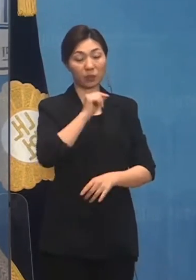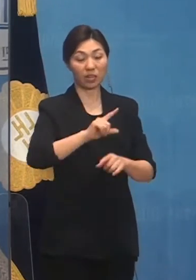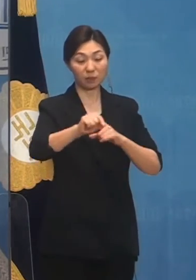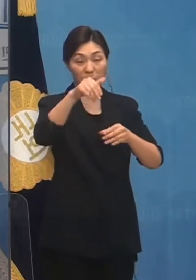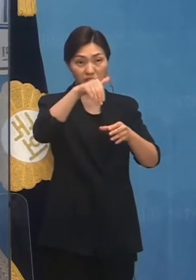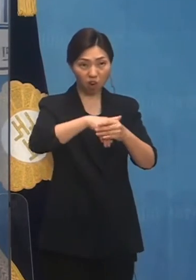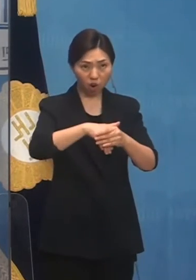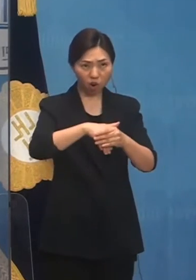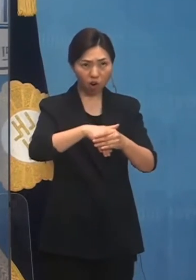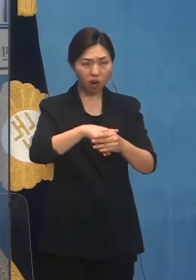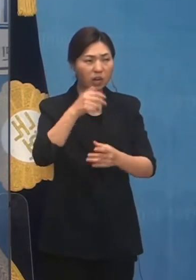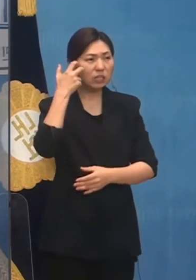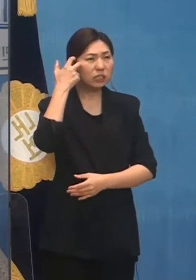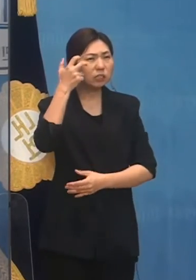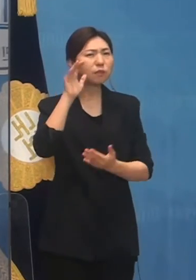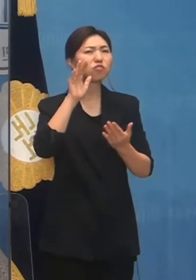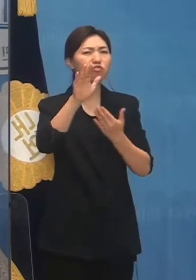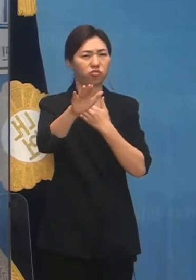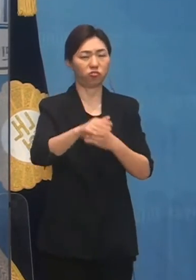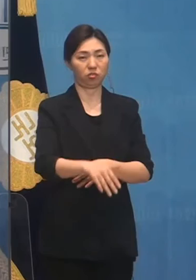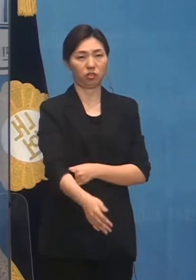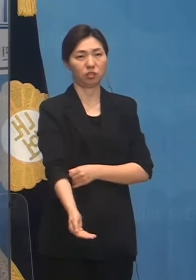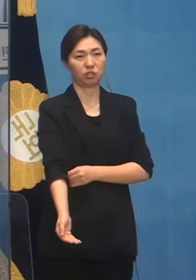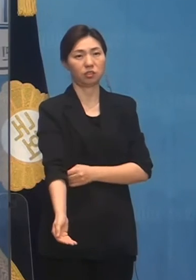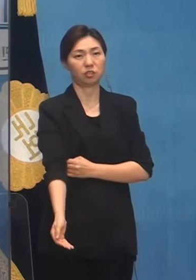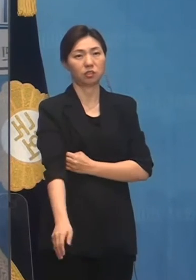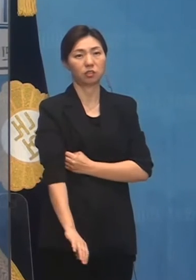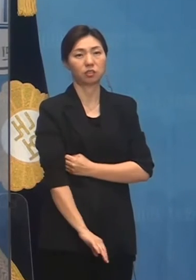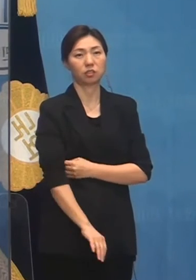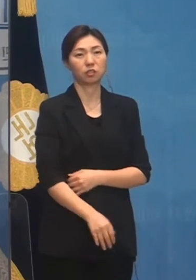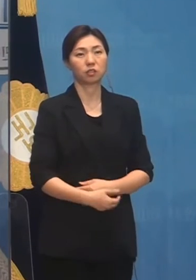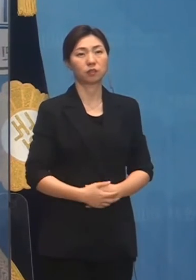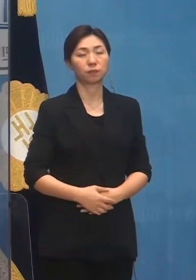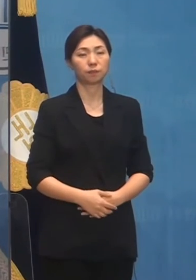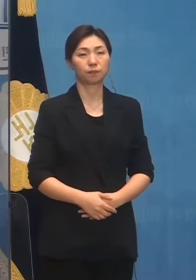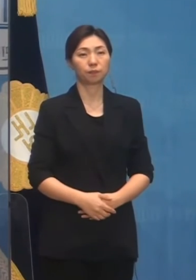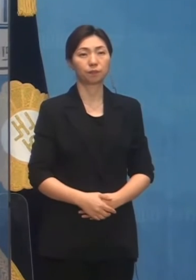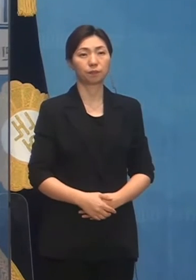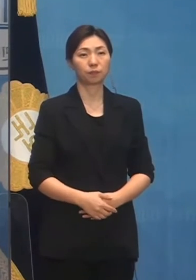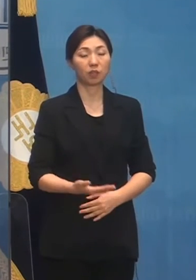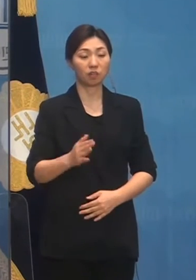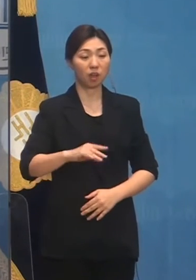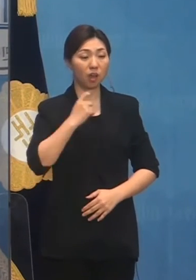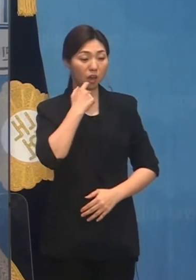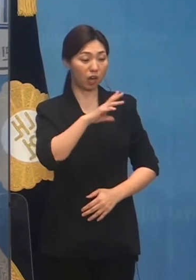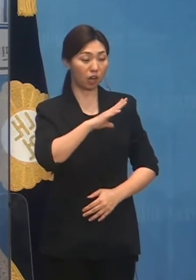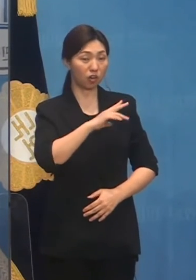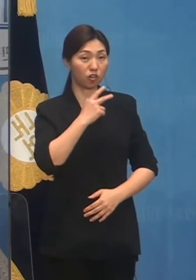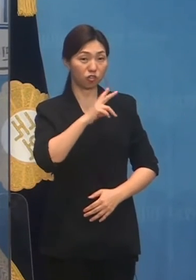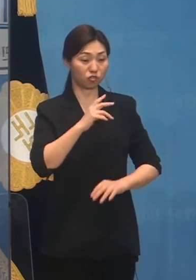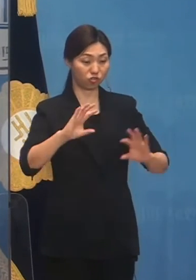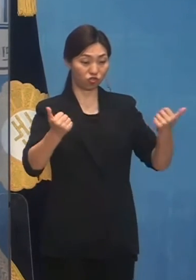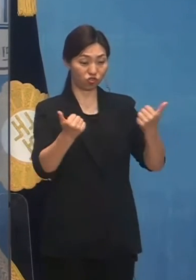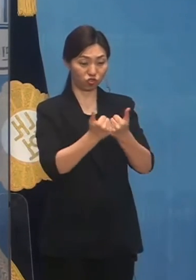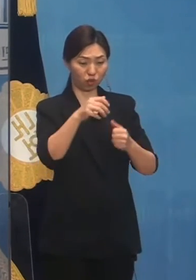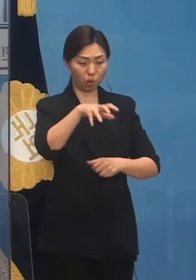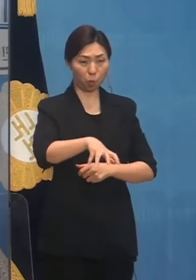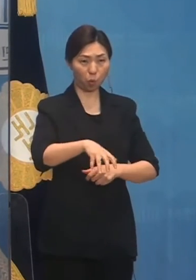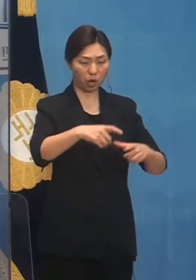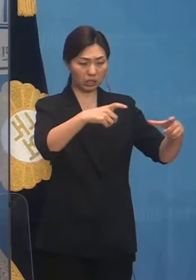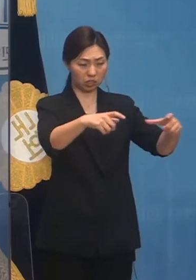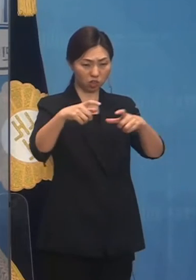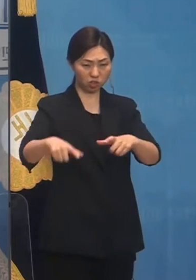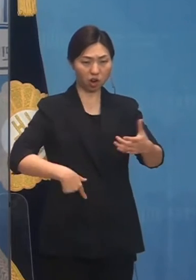지방선거가 불과 70여일 앞으로 다가왔습니다. 그러나 우리 국회는 선거구 획정조차 마무리 짓지 못하고